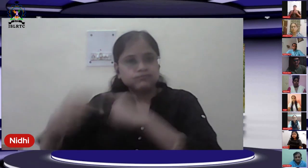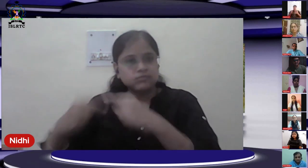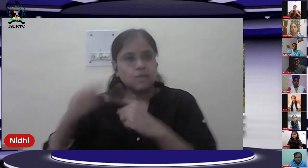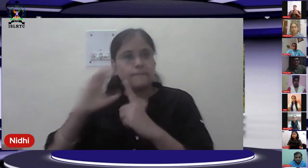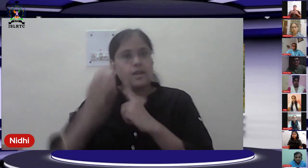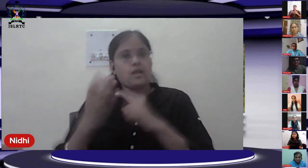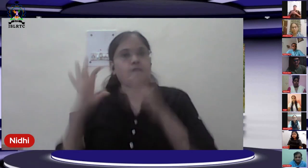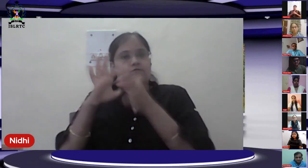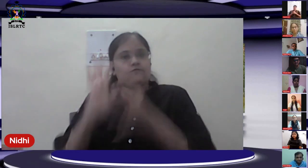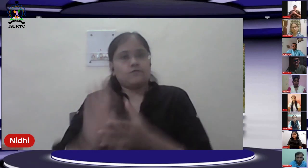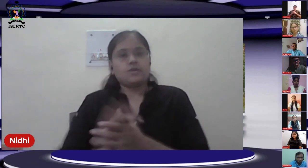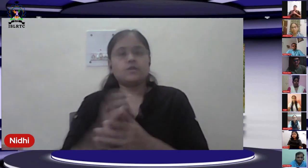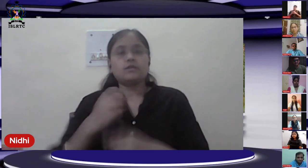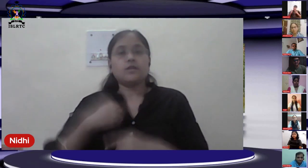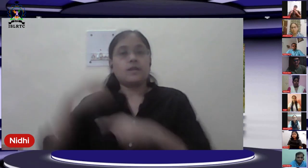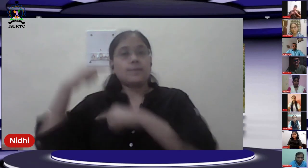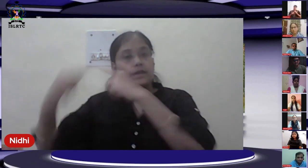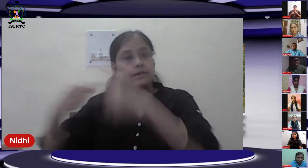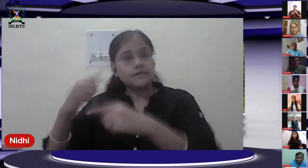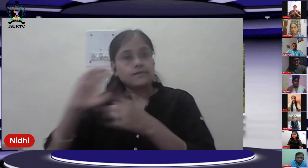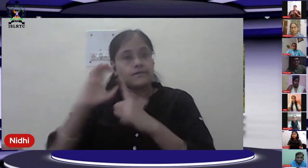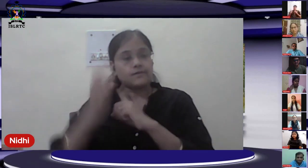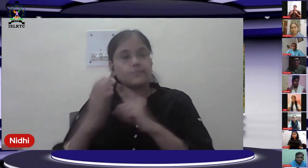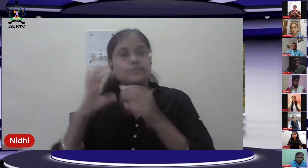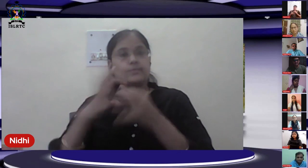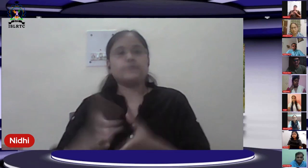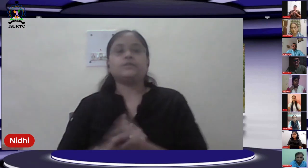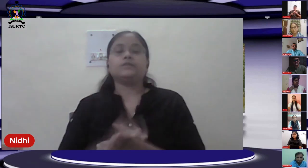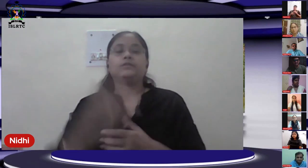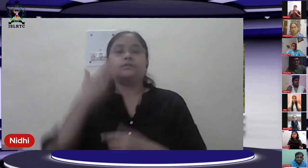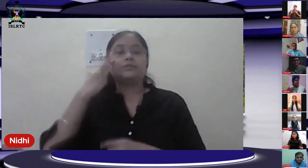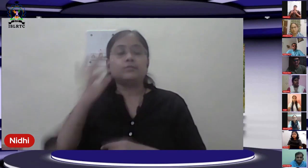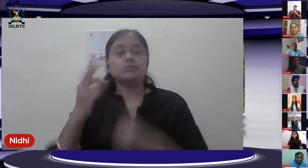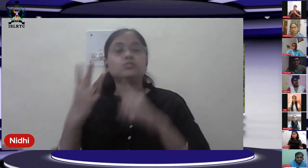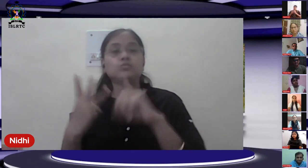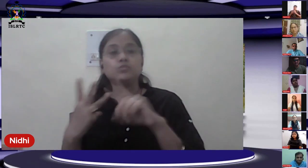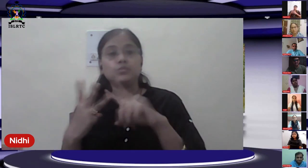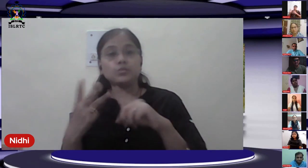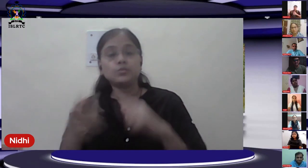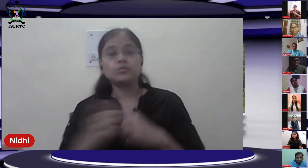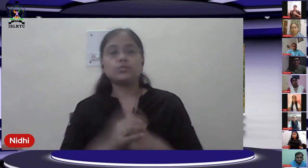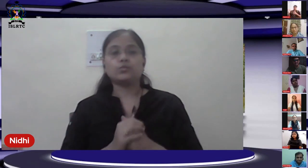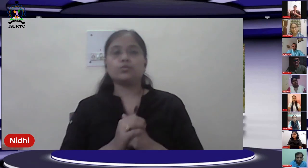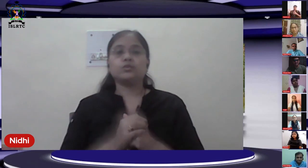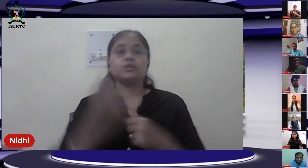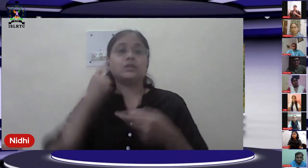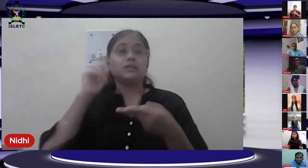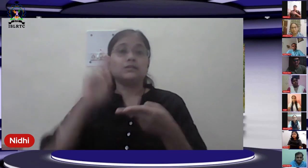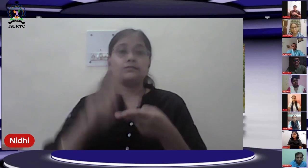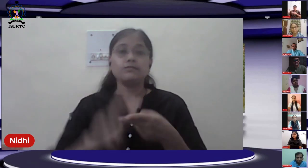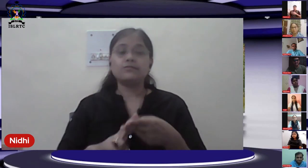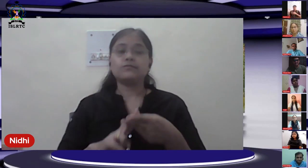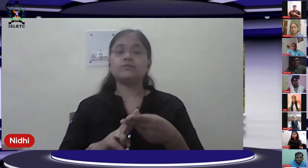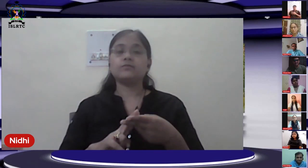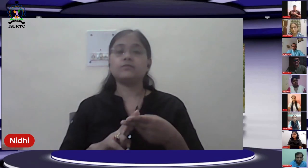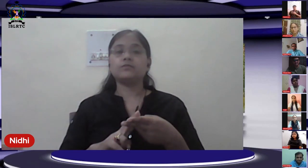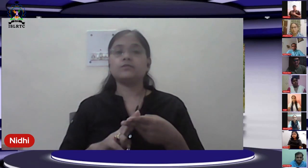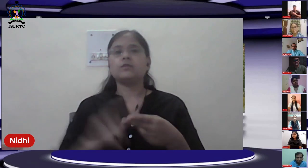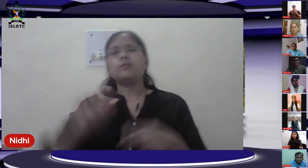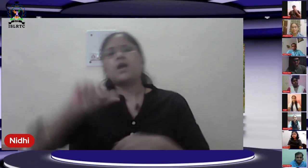हमारी संस्कृति का हिस्सा है योगा, इसलिए भी ये जरूरी है। तीसरा, ये बात कि यदि दूसरे मॉडर्न कंट्रीज, डेवलप कंट्रीज